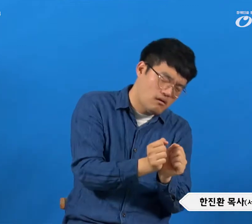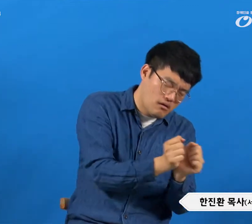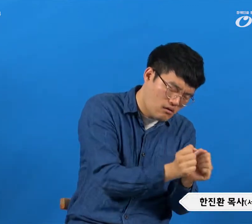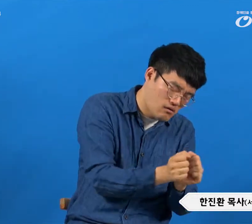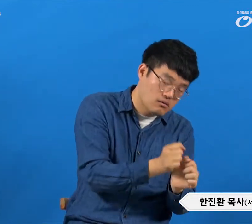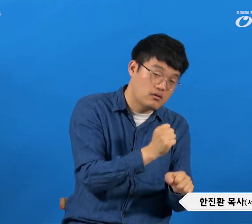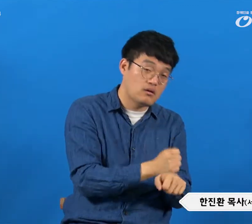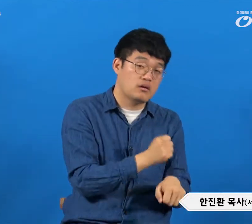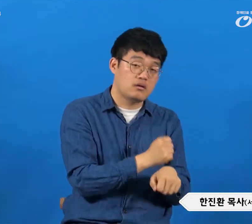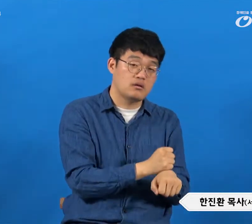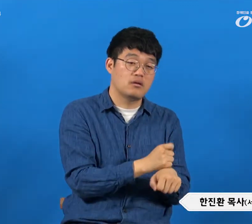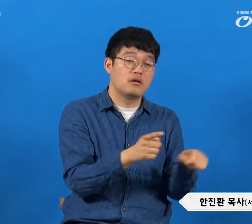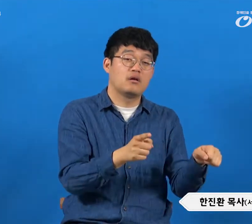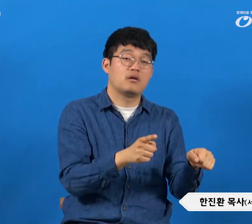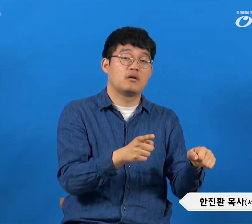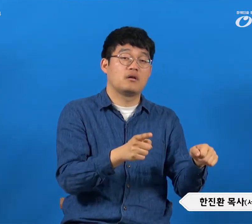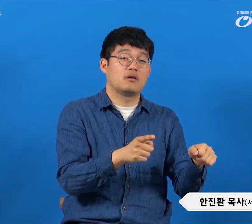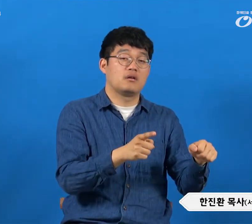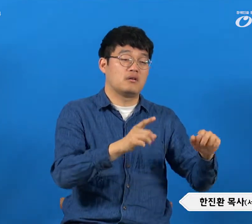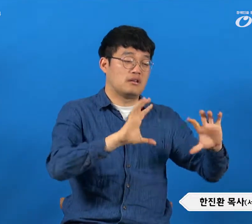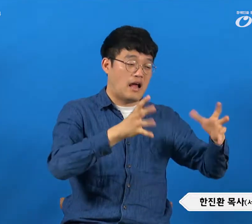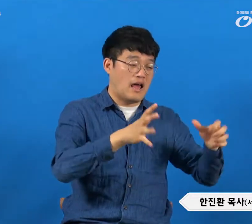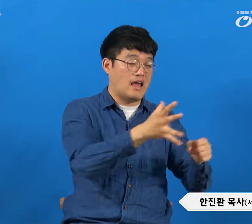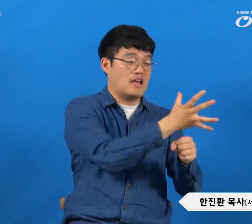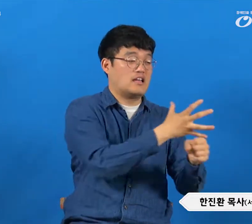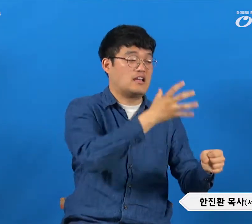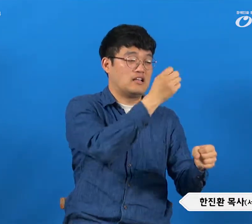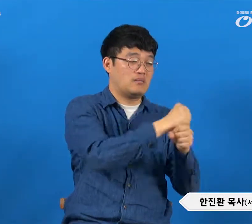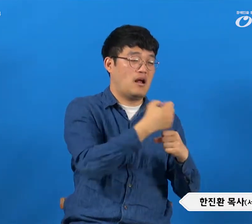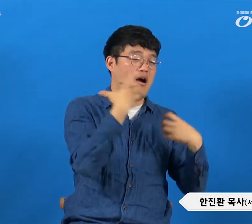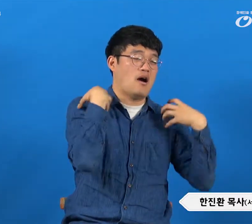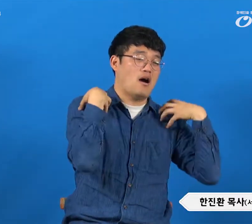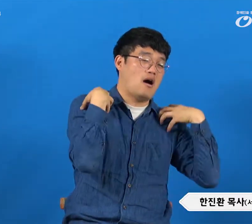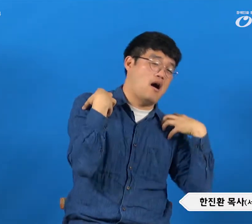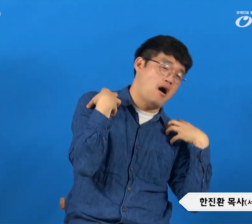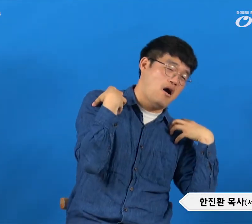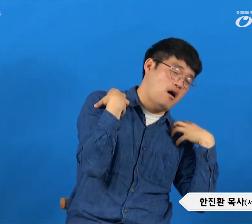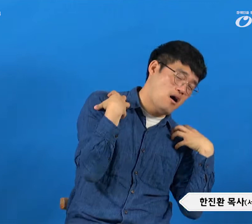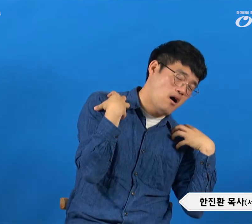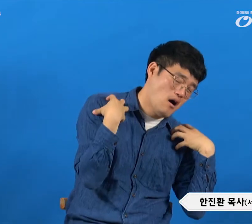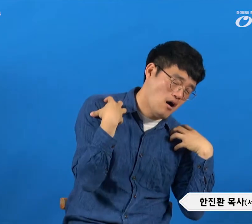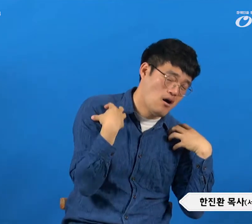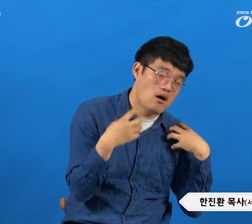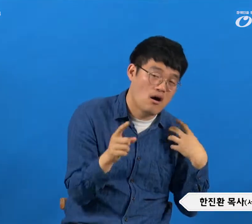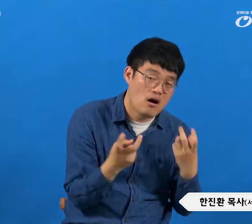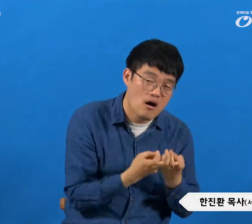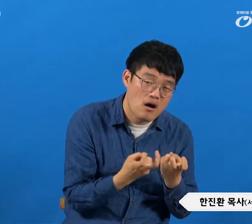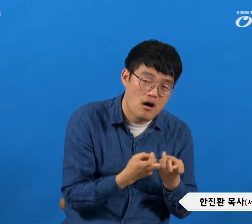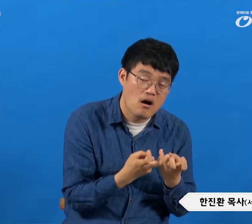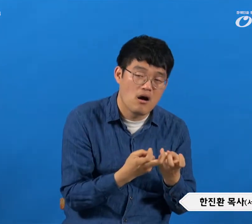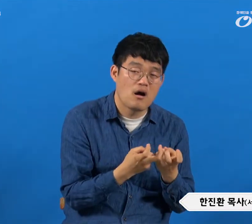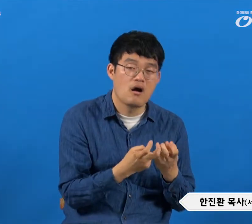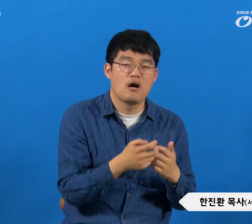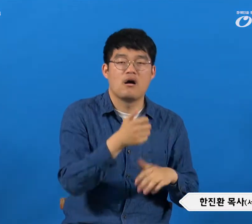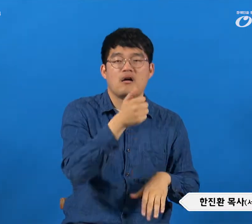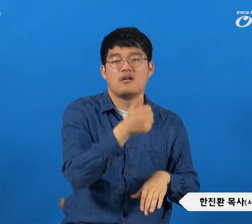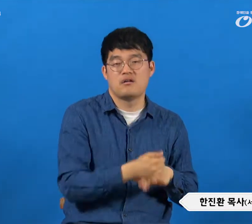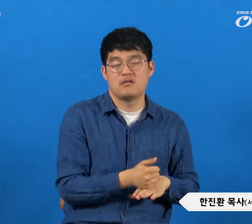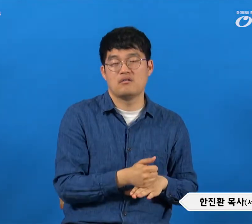거기다가 나라의 짐을 그냥, 여자가 한 짐을 그냥 안아가지고 어쩔 줄을 몰라서,